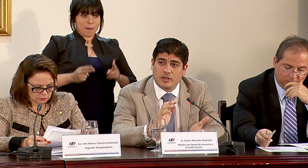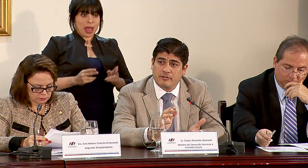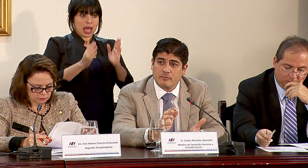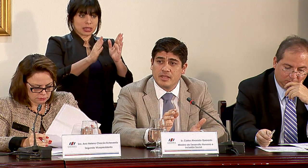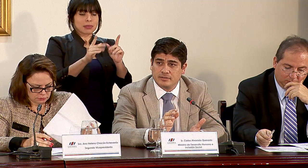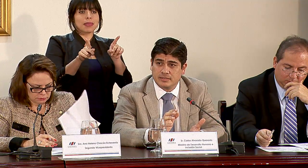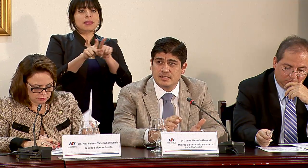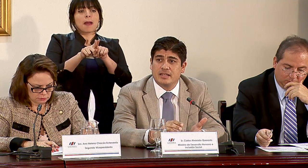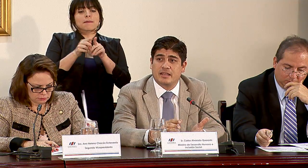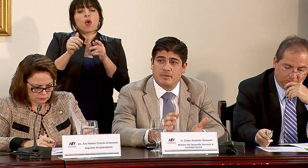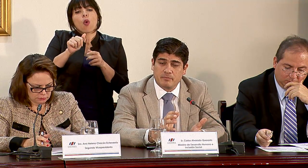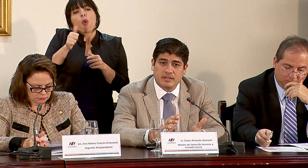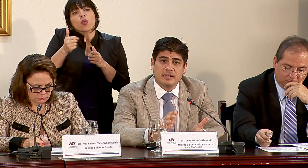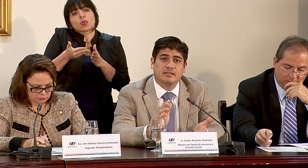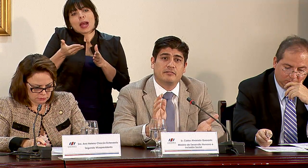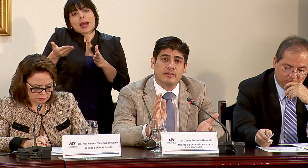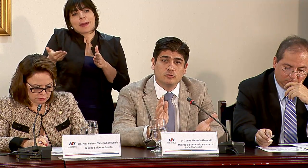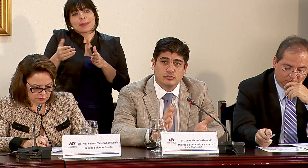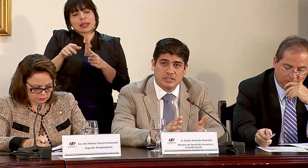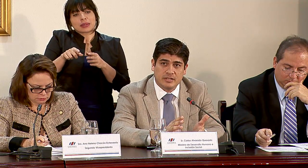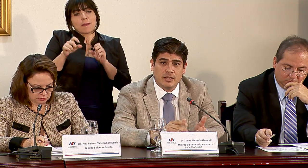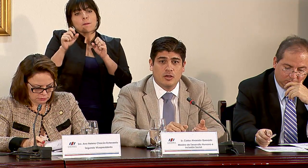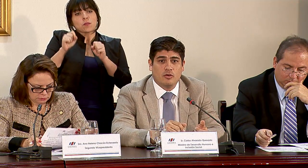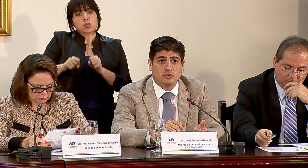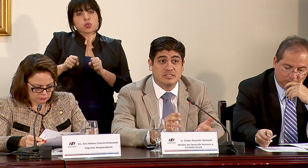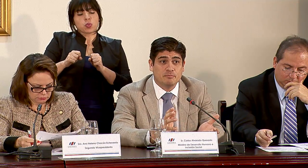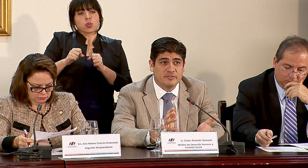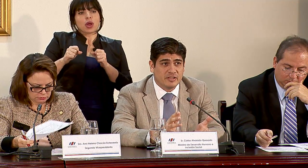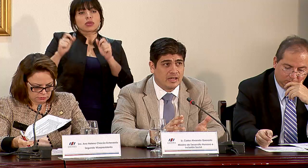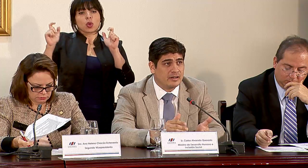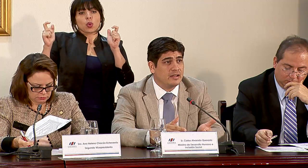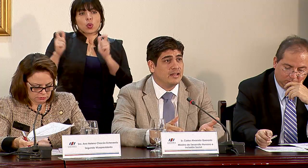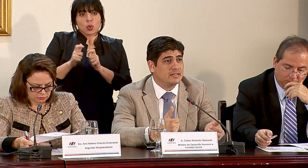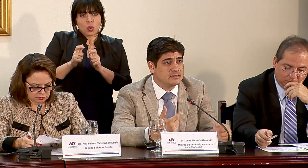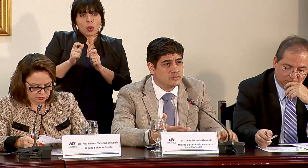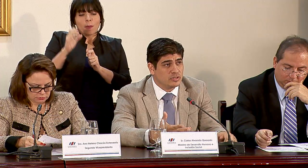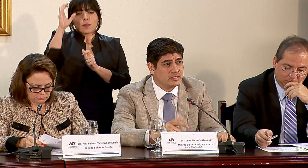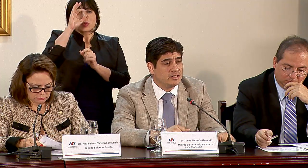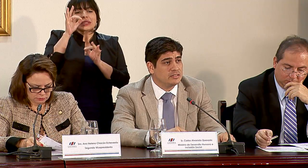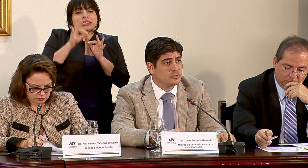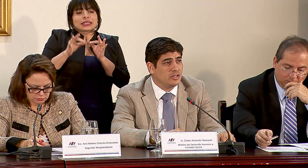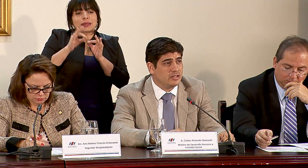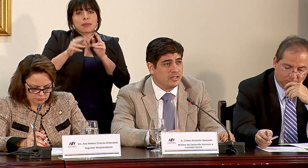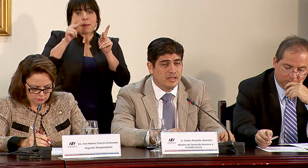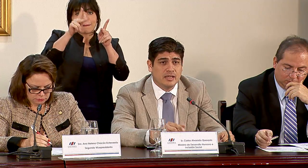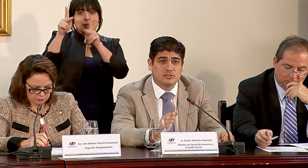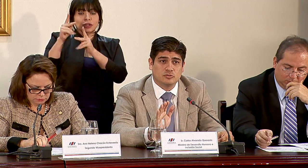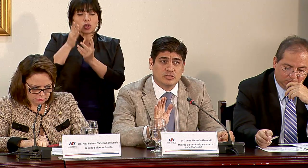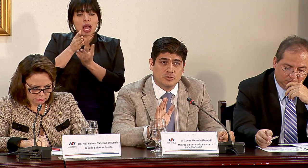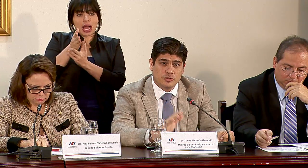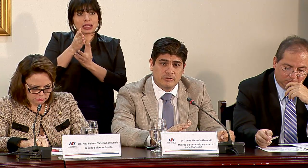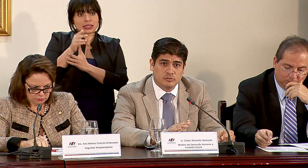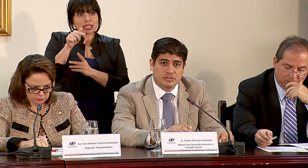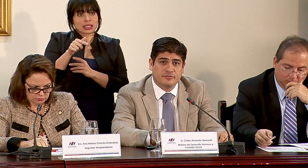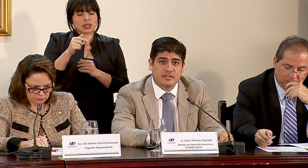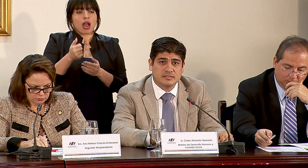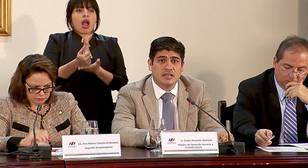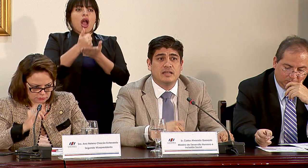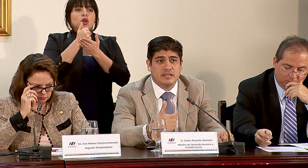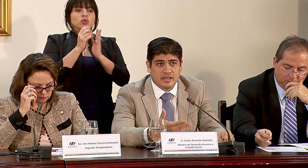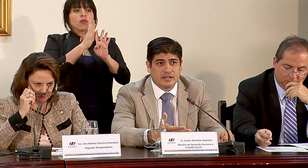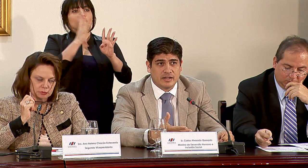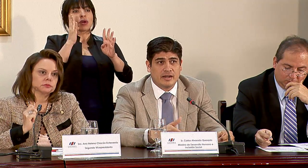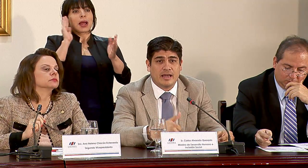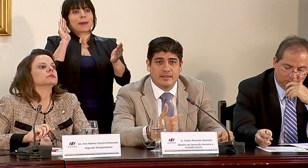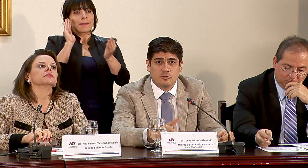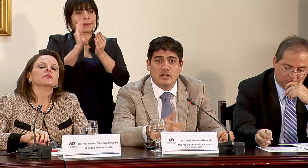teniendo herramientas que permitan reducir o simplificar el acceso que tiene la ciudadanía. Eso nos ayuda a reducir filas